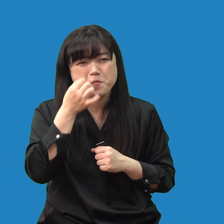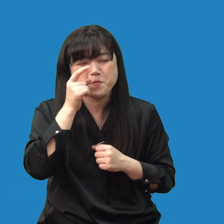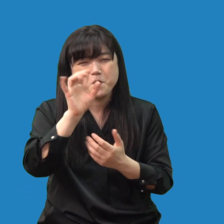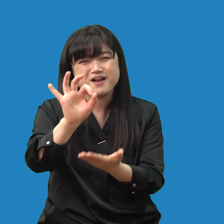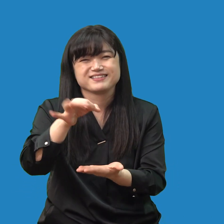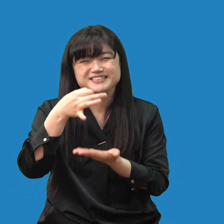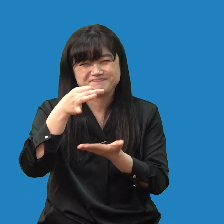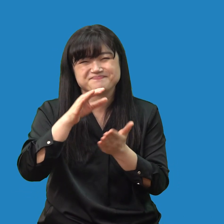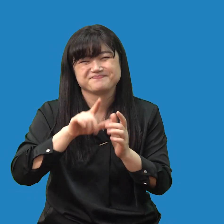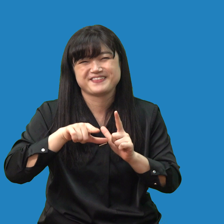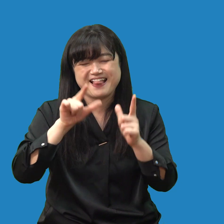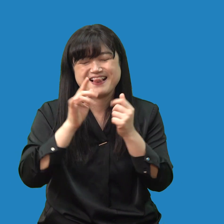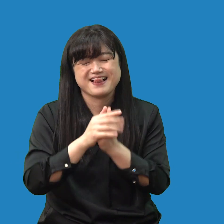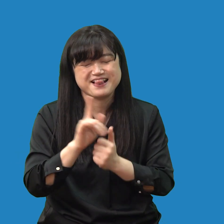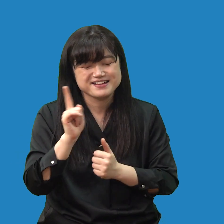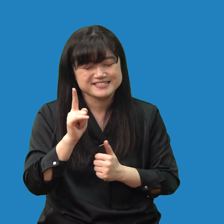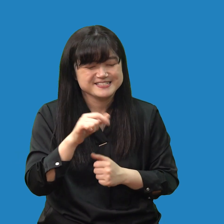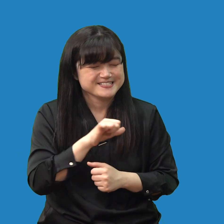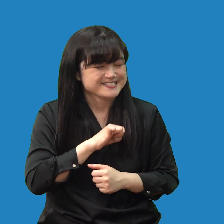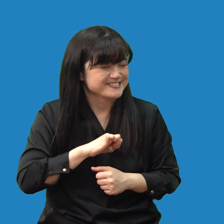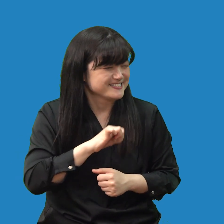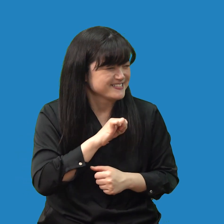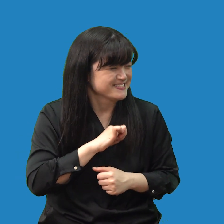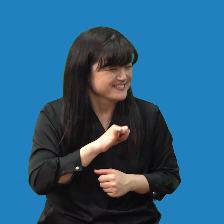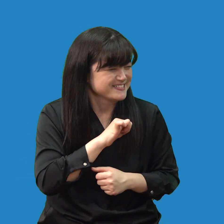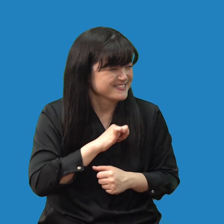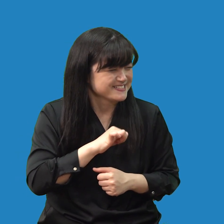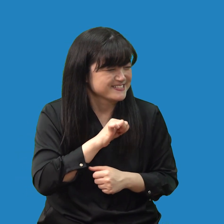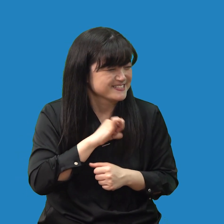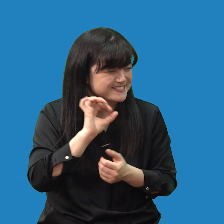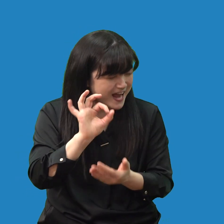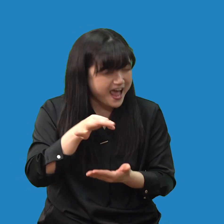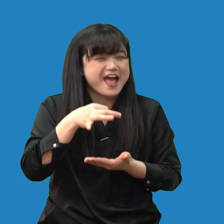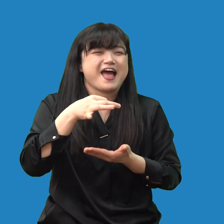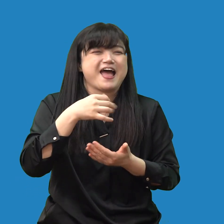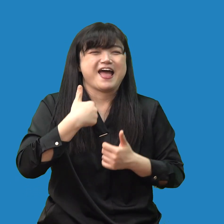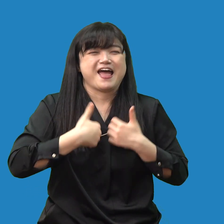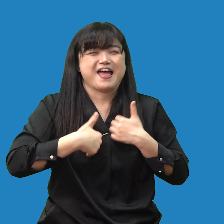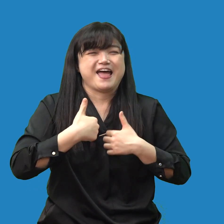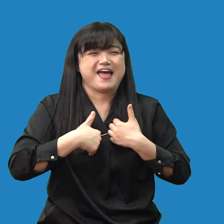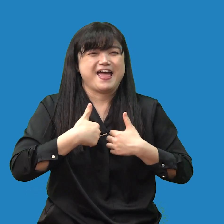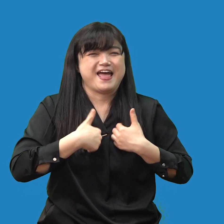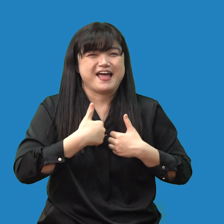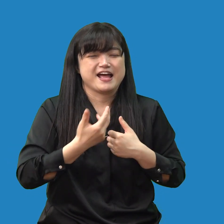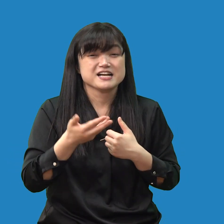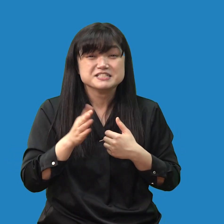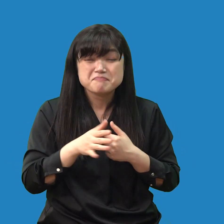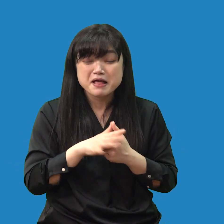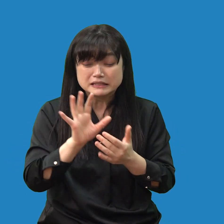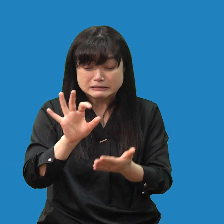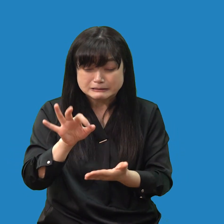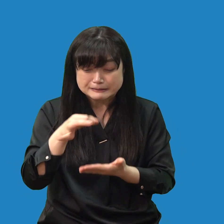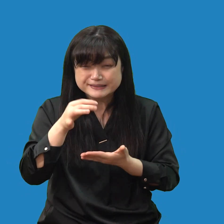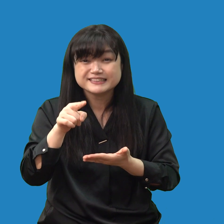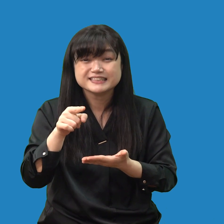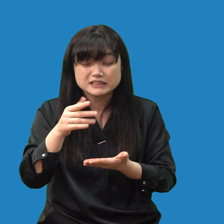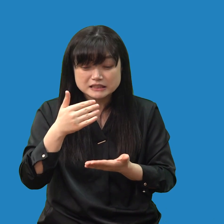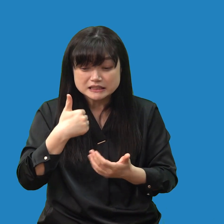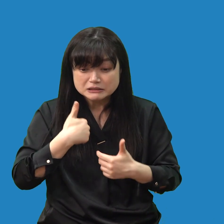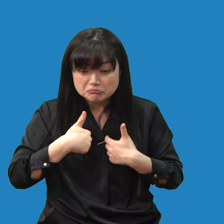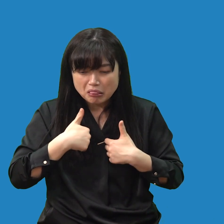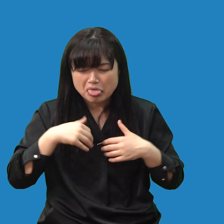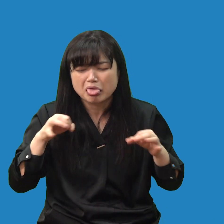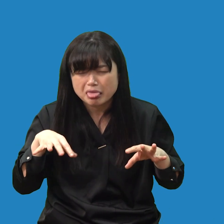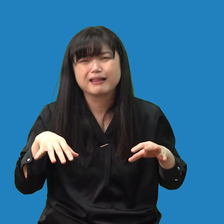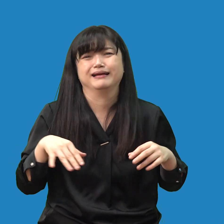있잖아요. 월급날 생각하면서 그래도 참고 이렇게 인내합니다. 근데 그 월급 받는